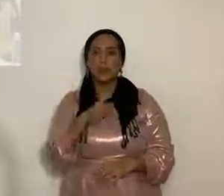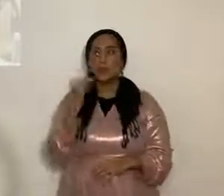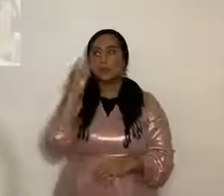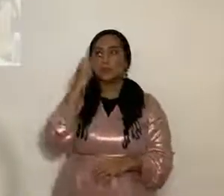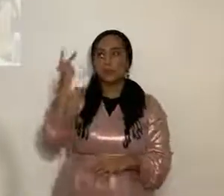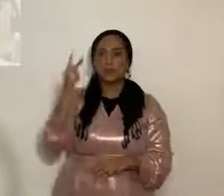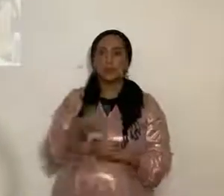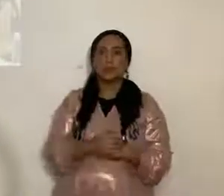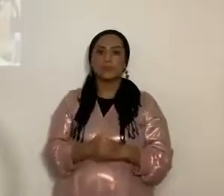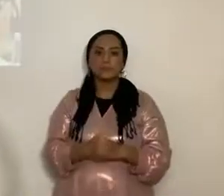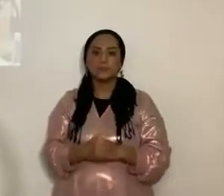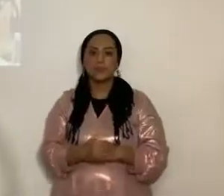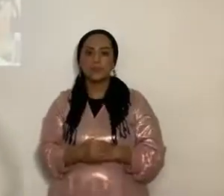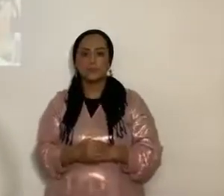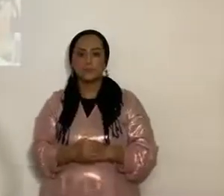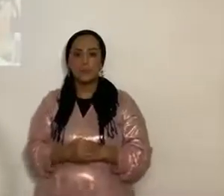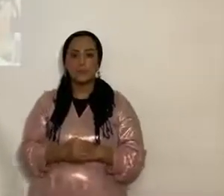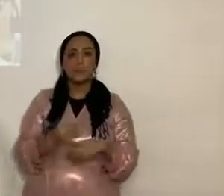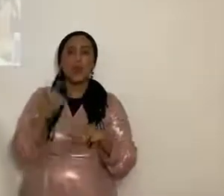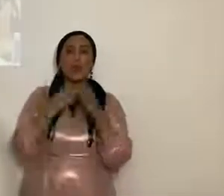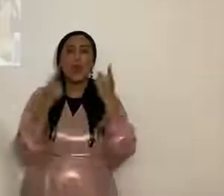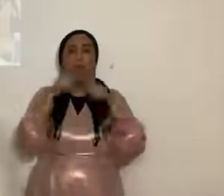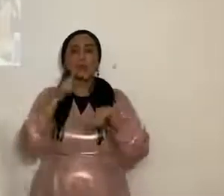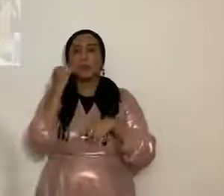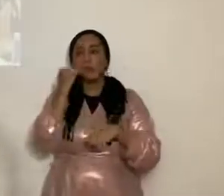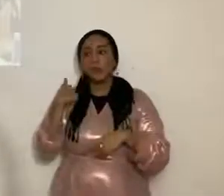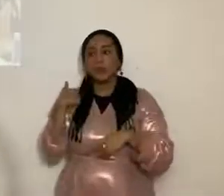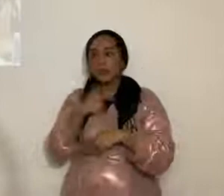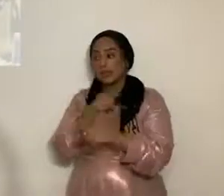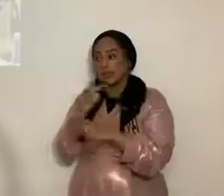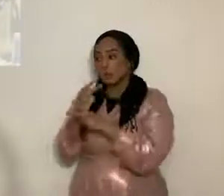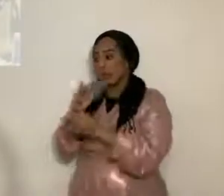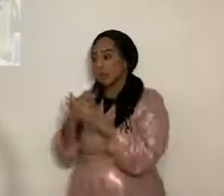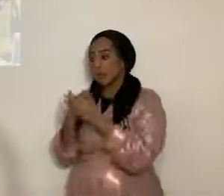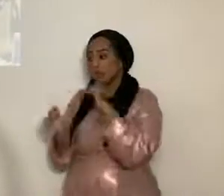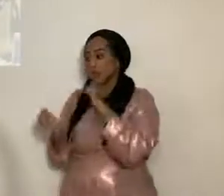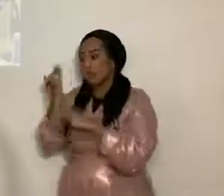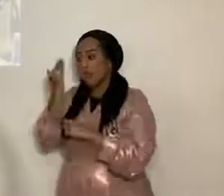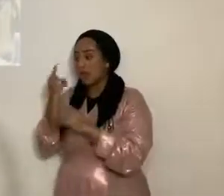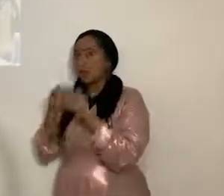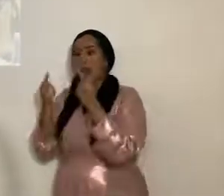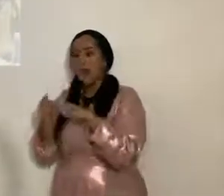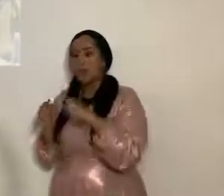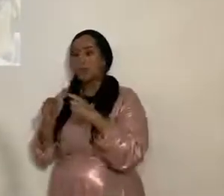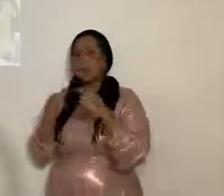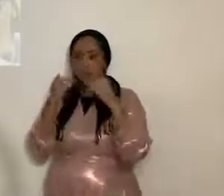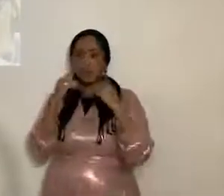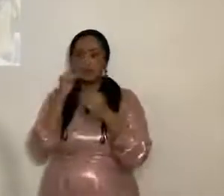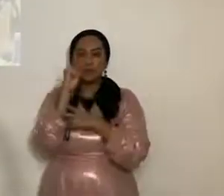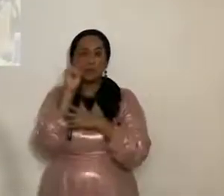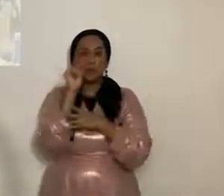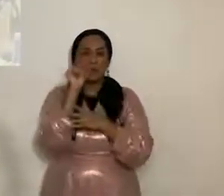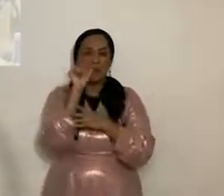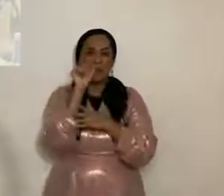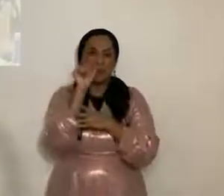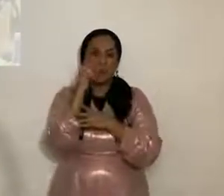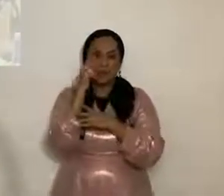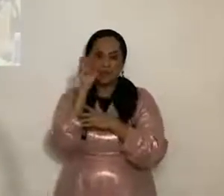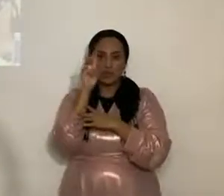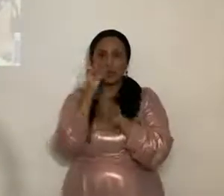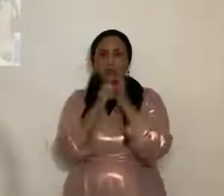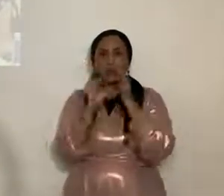¿Y cuál es la consecuencia de guardar bien el Shabbat? Vamos a Mateo. el libro de Mateo, capítulo 5,